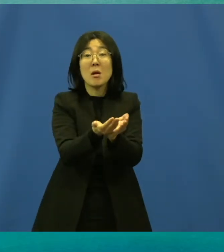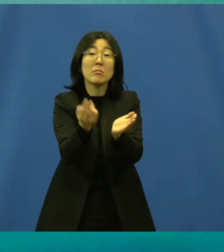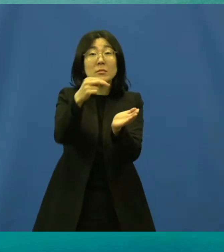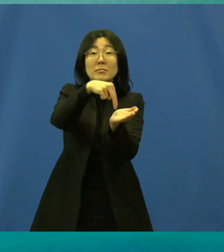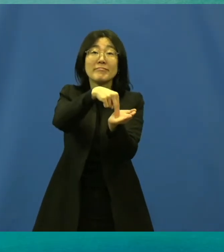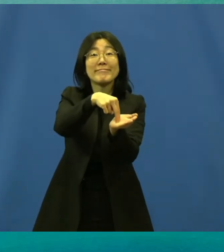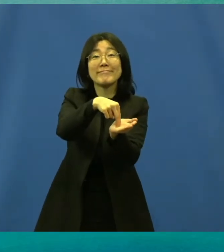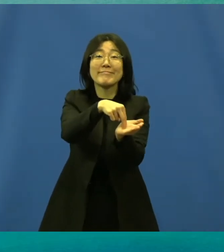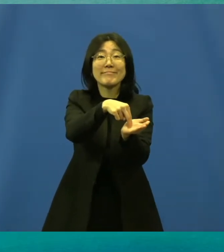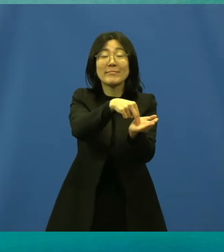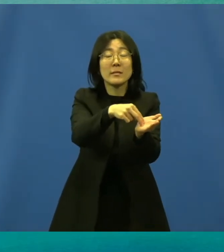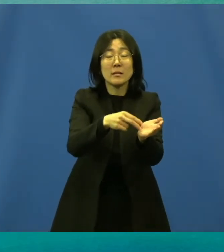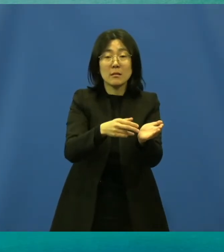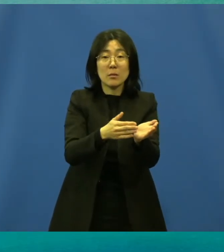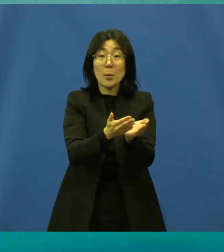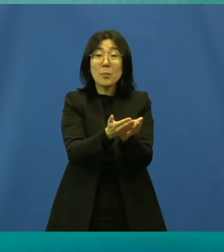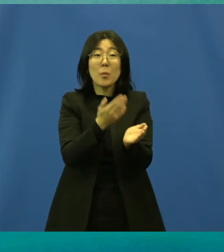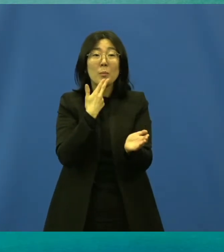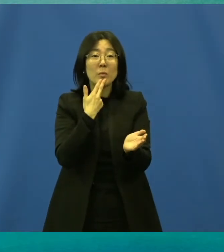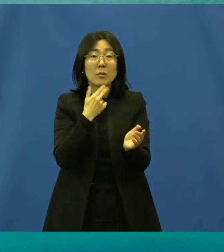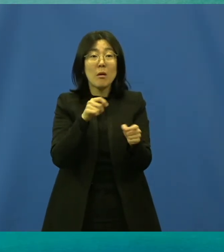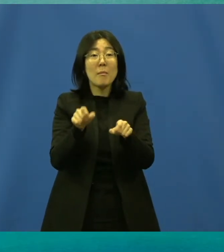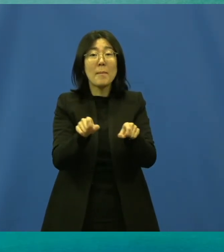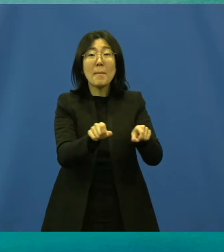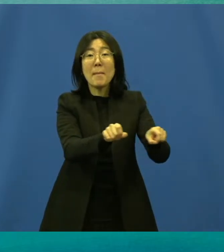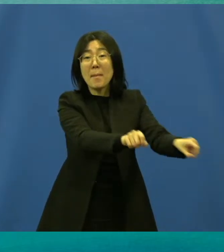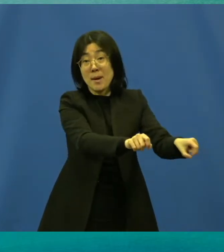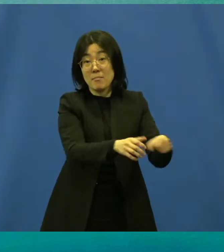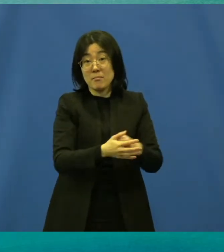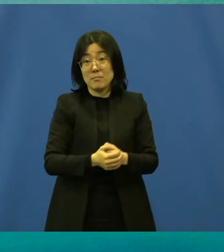여러분, 기도를 미루지 마십시오.